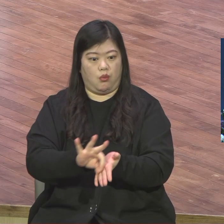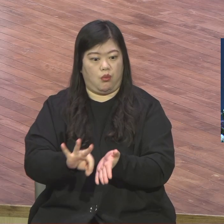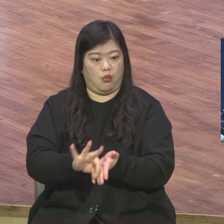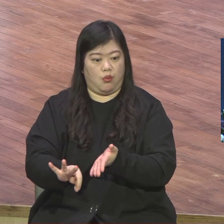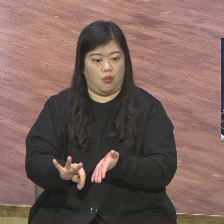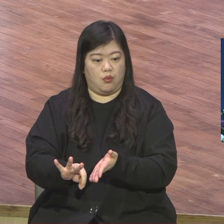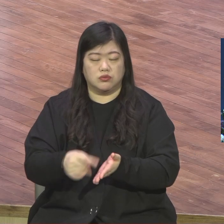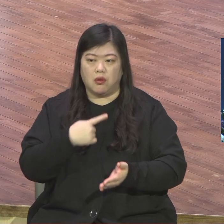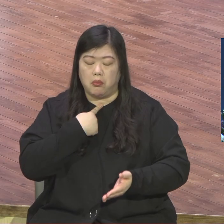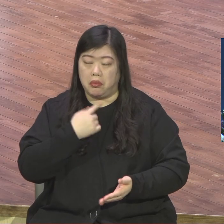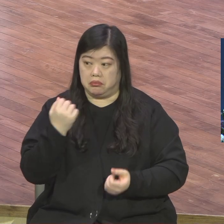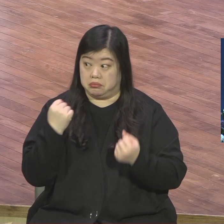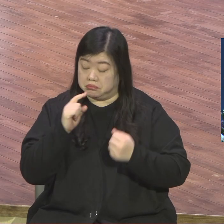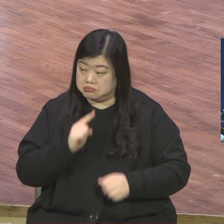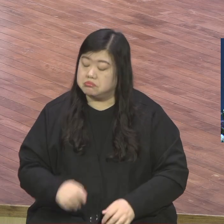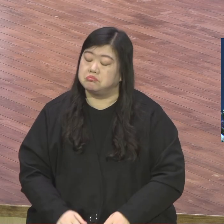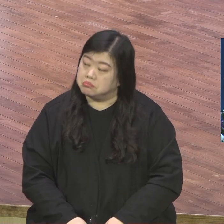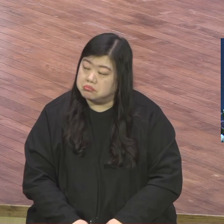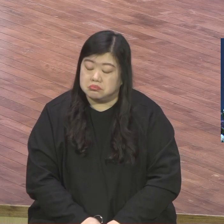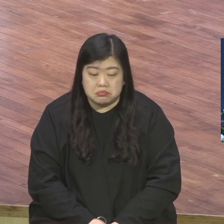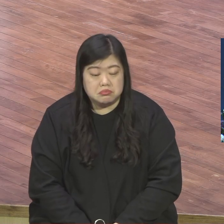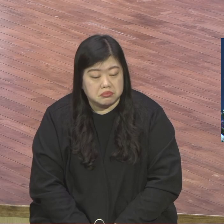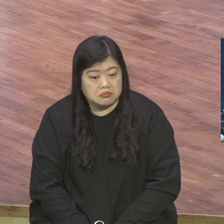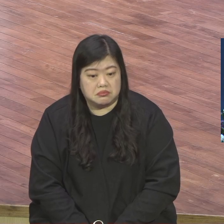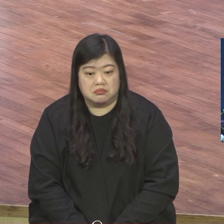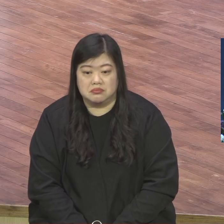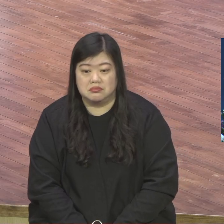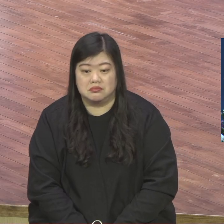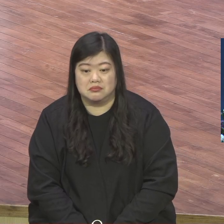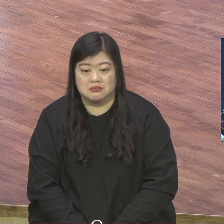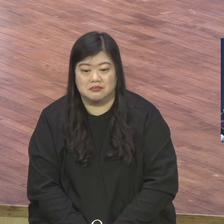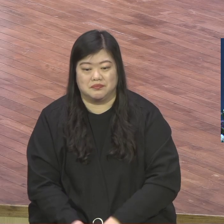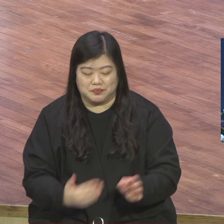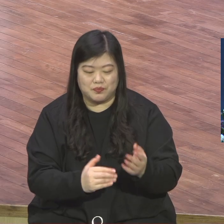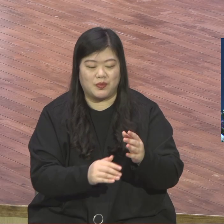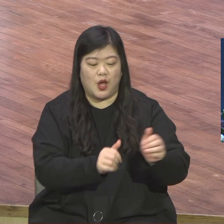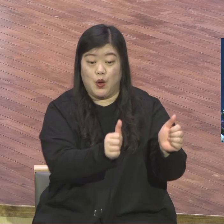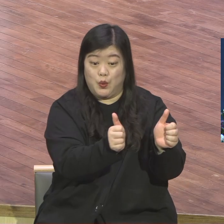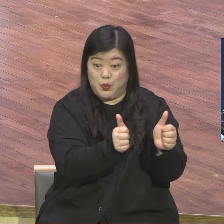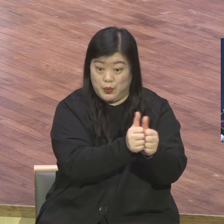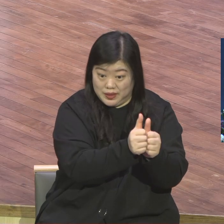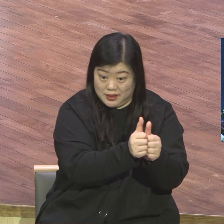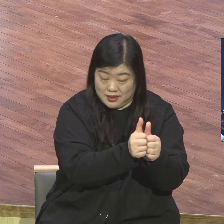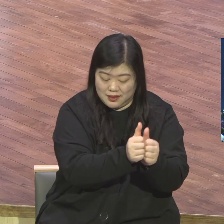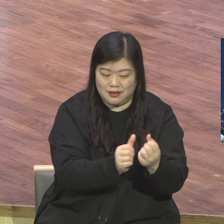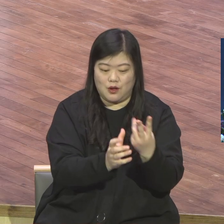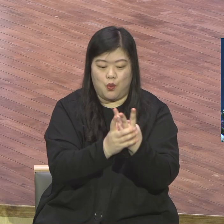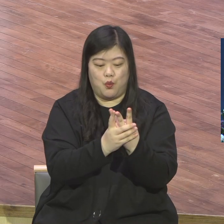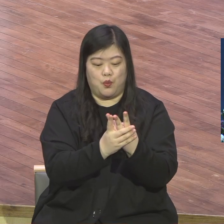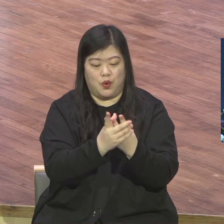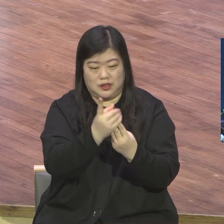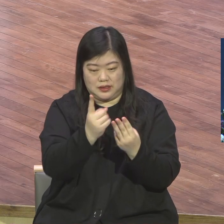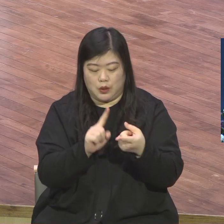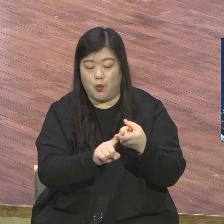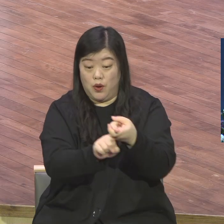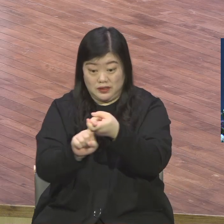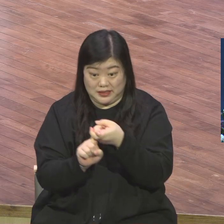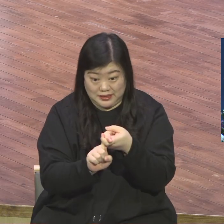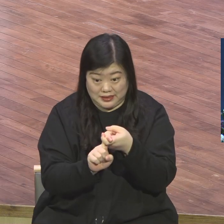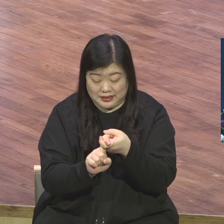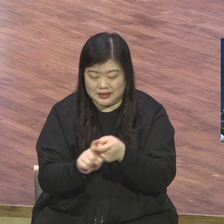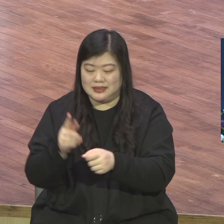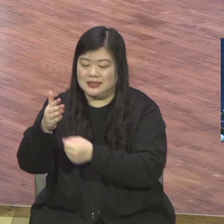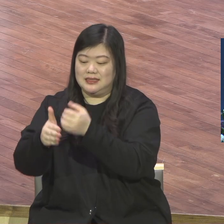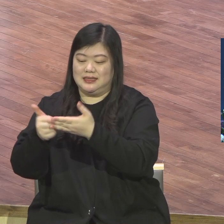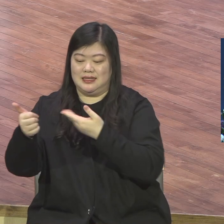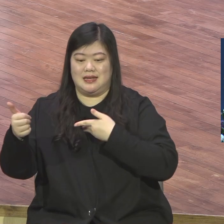이걸 성삼위 하나님과 함께 with oneness Emmanuel 누리는 것이다. 그런 말이에요. 성